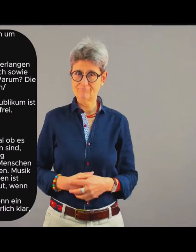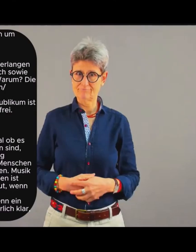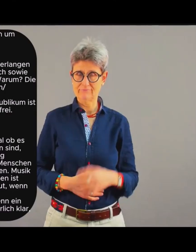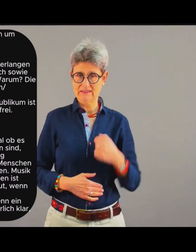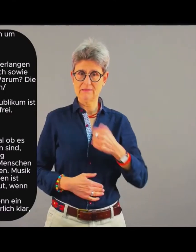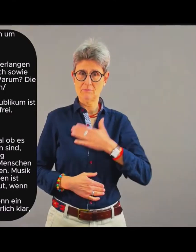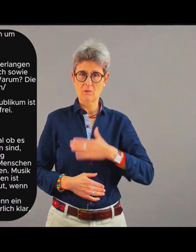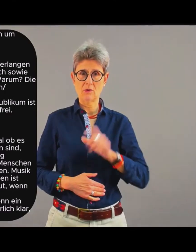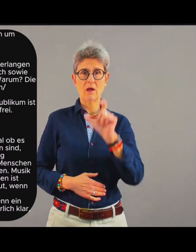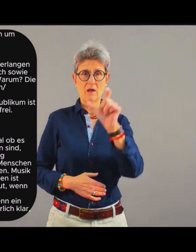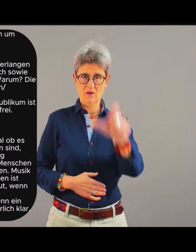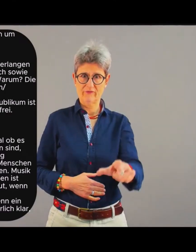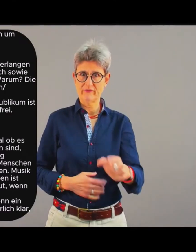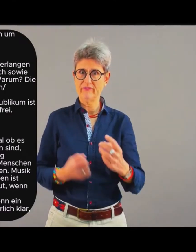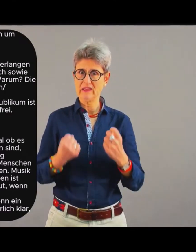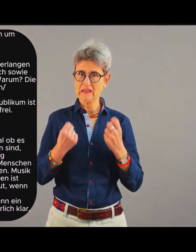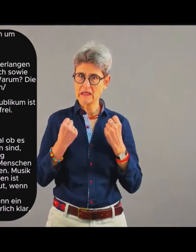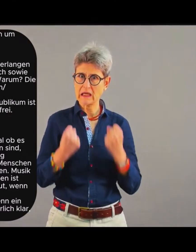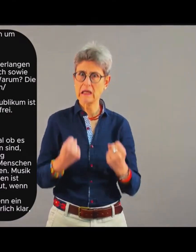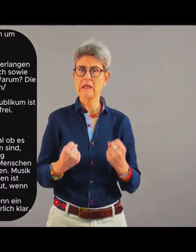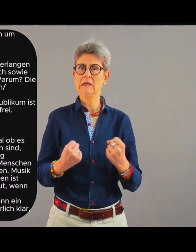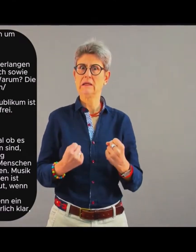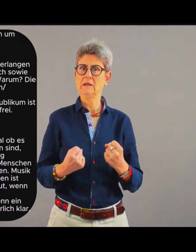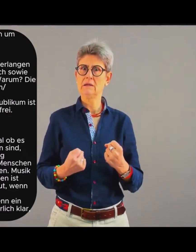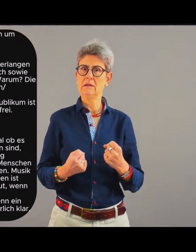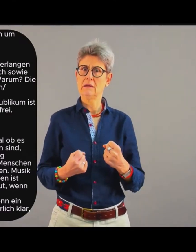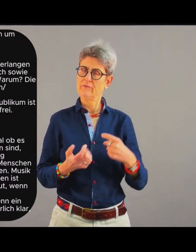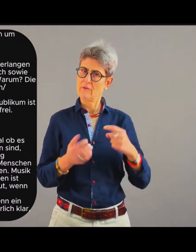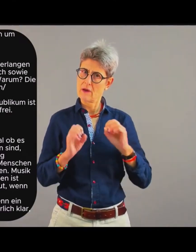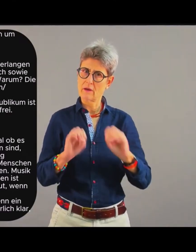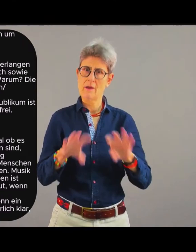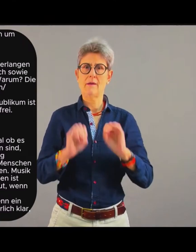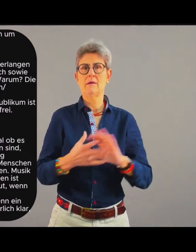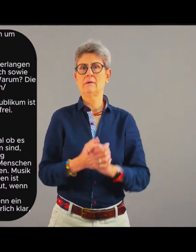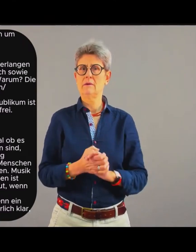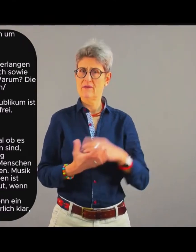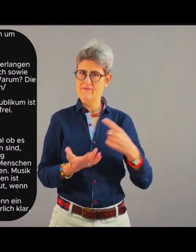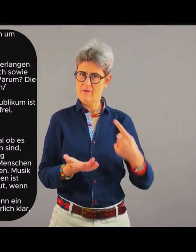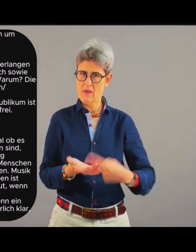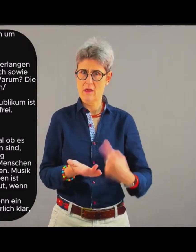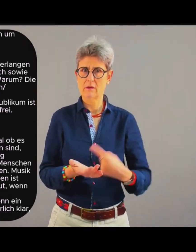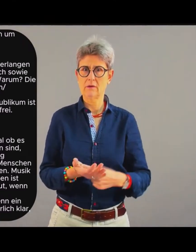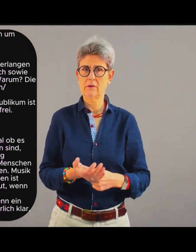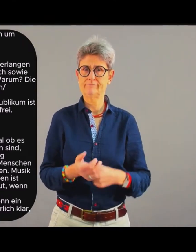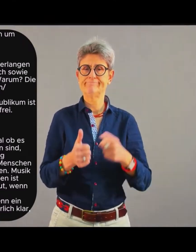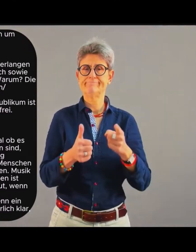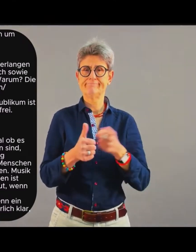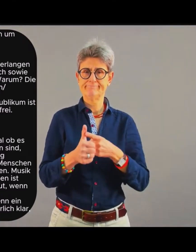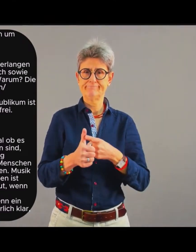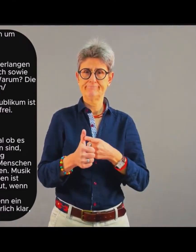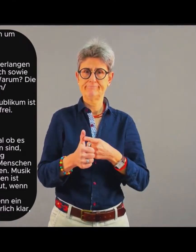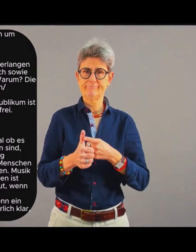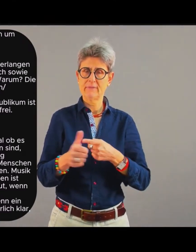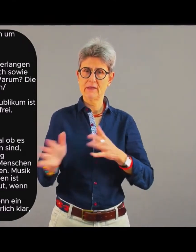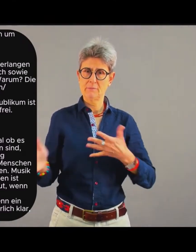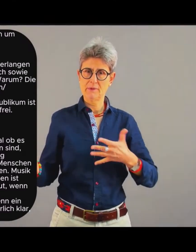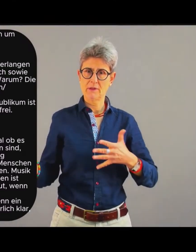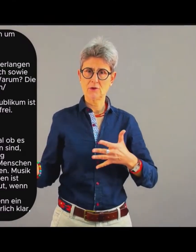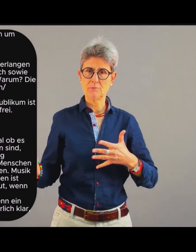Wir möchten noch einmal unsere Kollegin Martina zu Wort kommen lassen. Sorry, jetzt muss ich mich beeilen. Ich möchte mich an